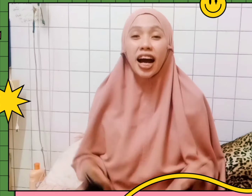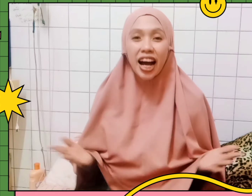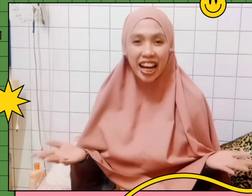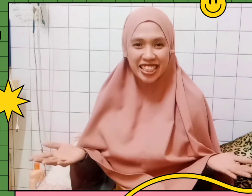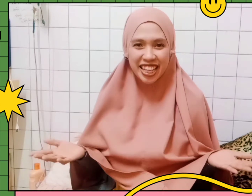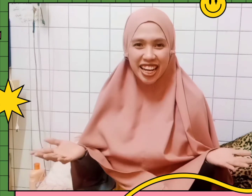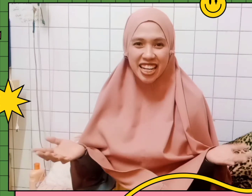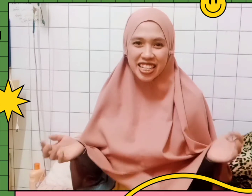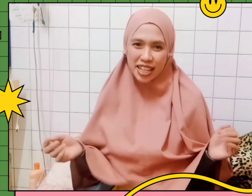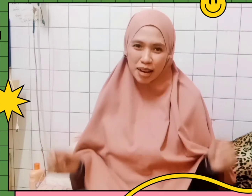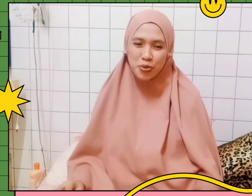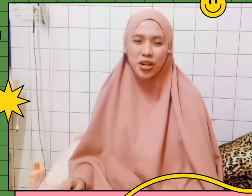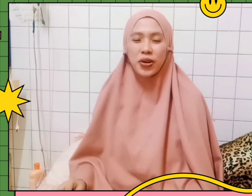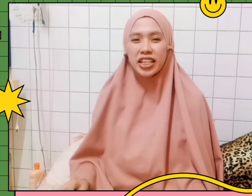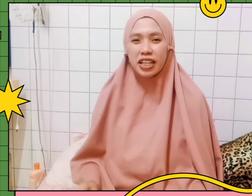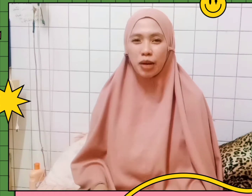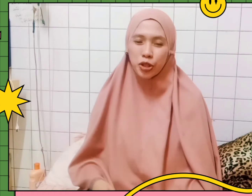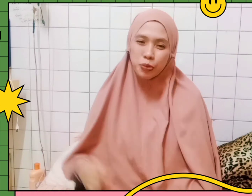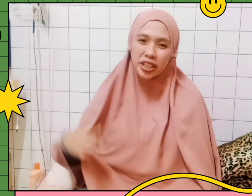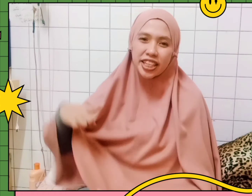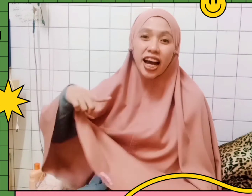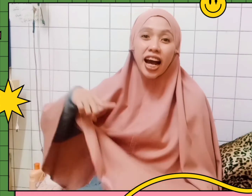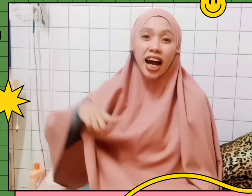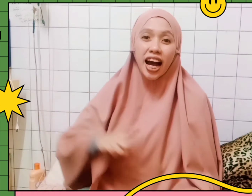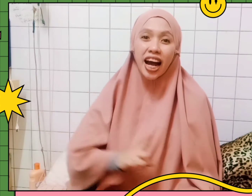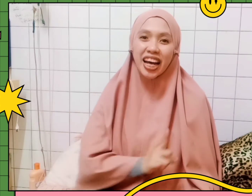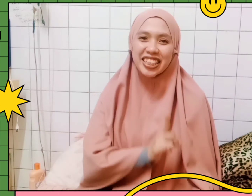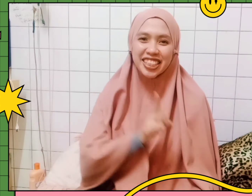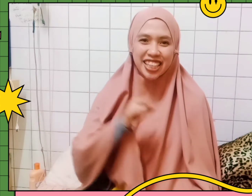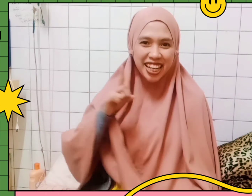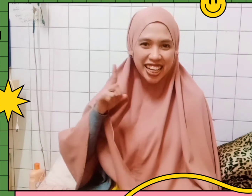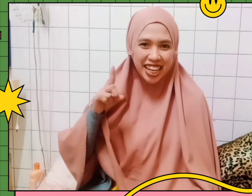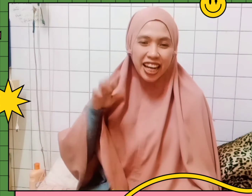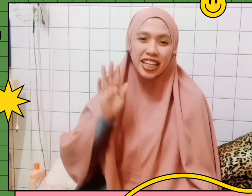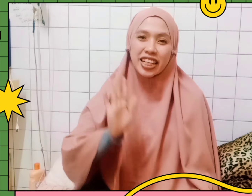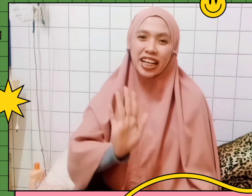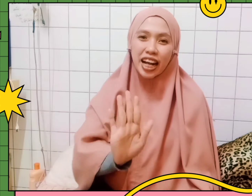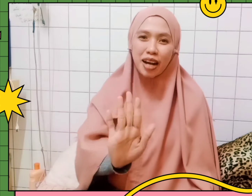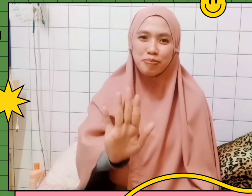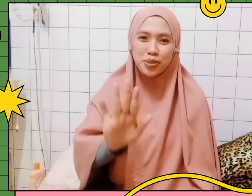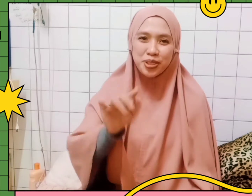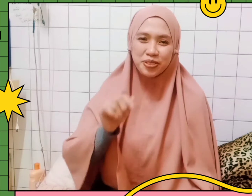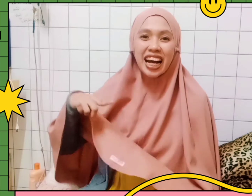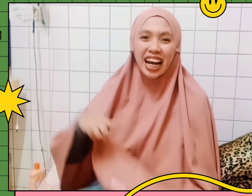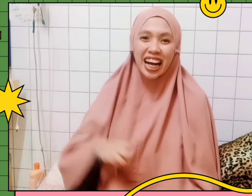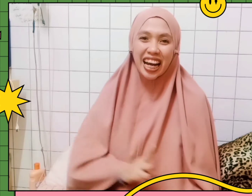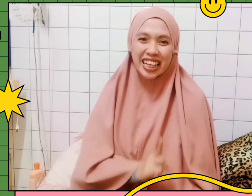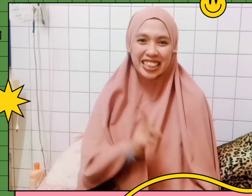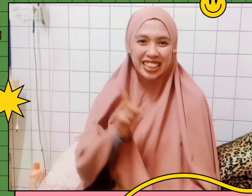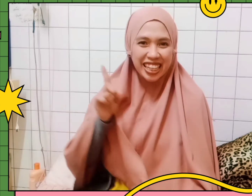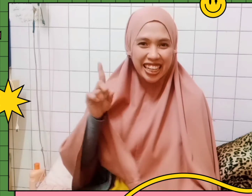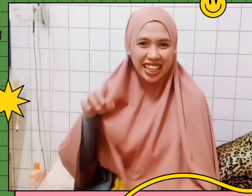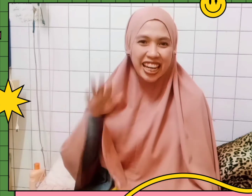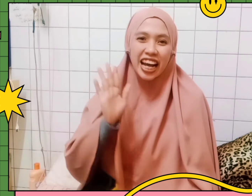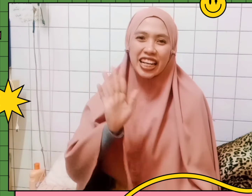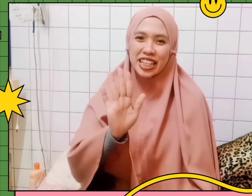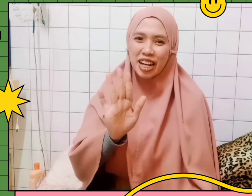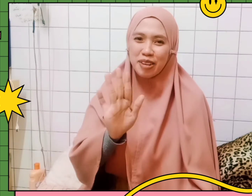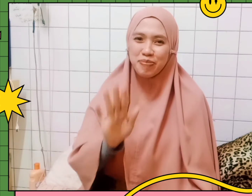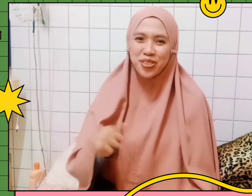juga hanya kamu. Kalau hanya kamu itu begini ya. Hanya kamu.